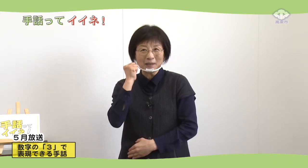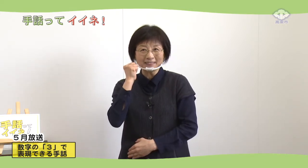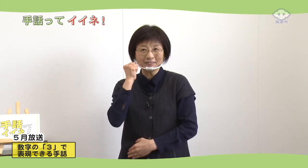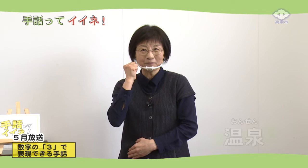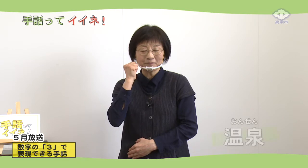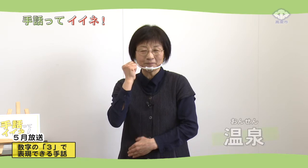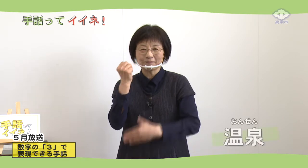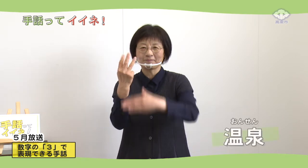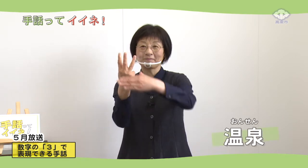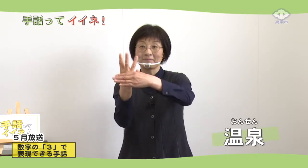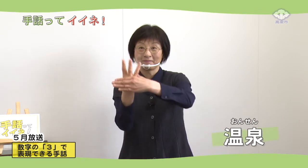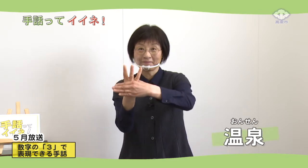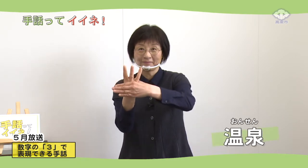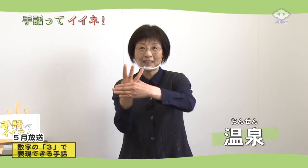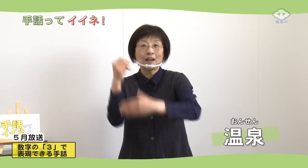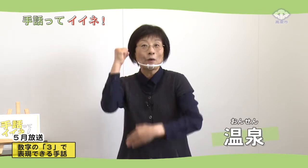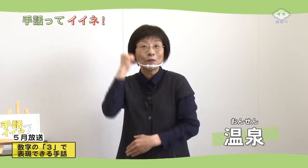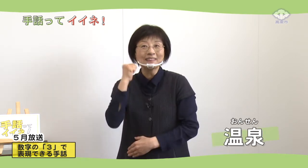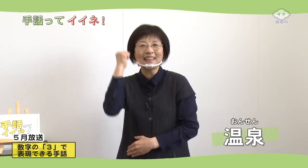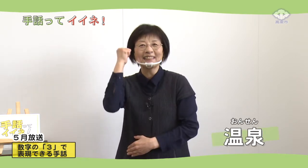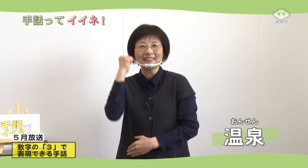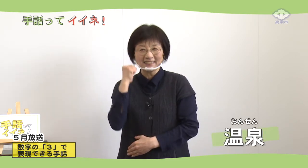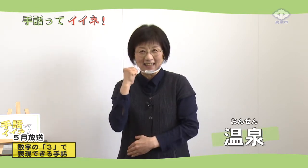。温泉ですね。